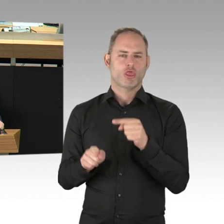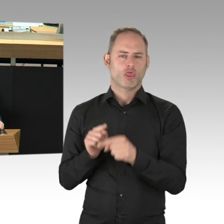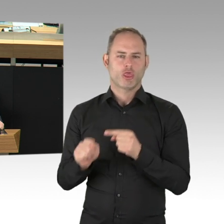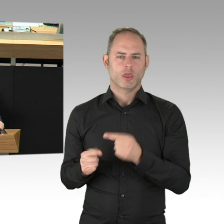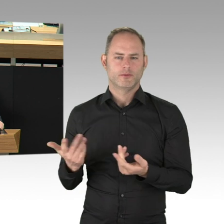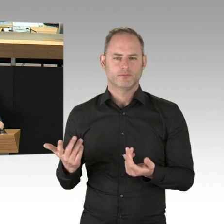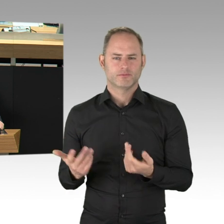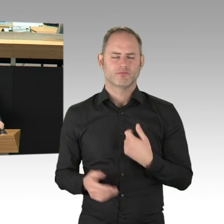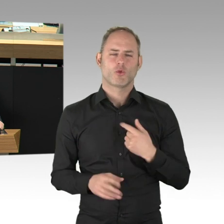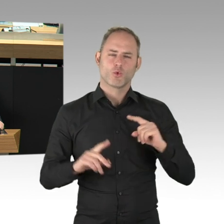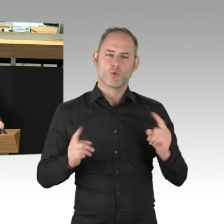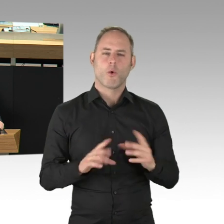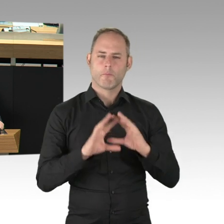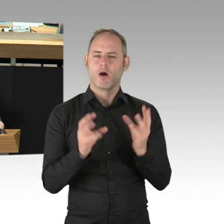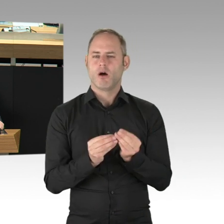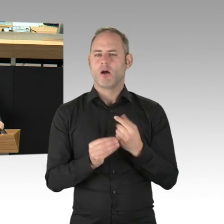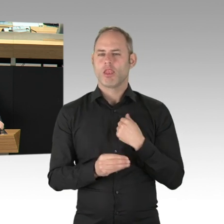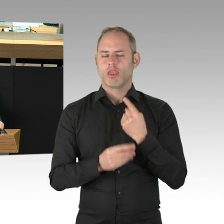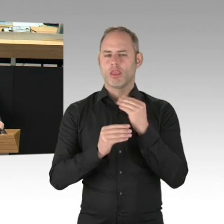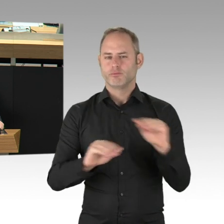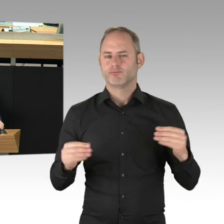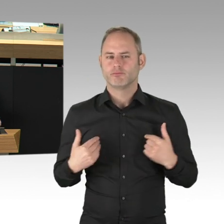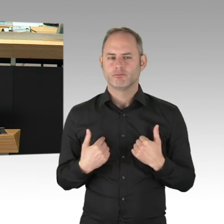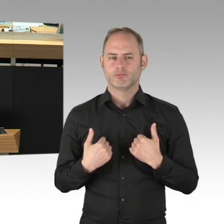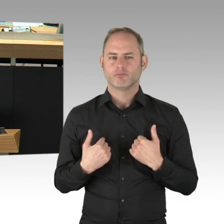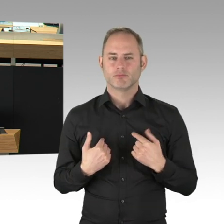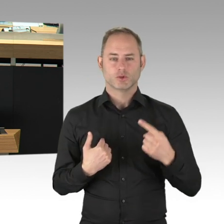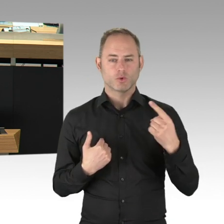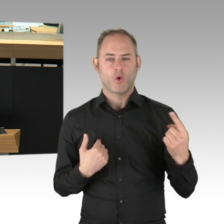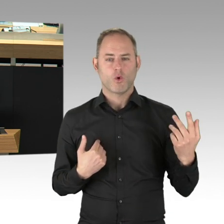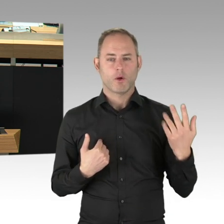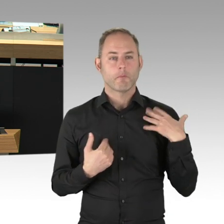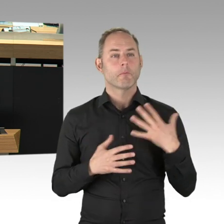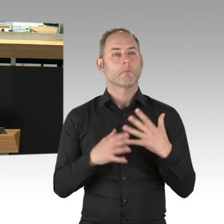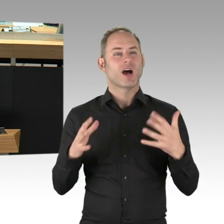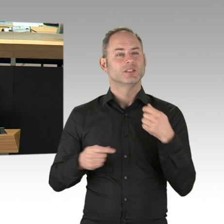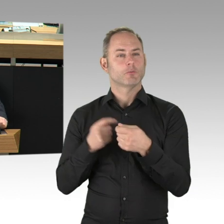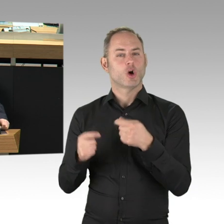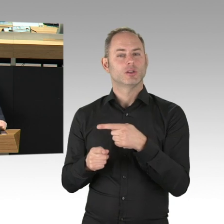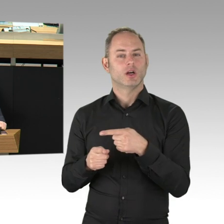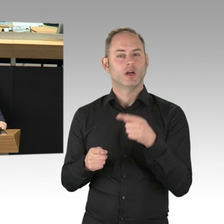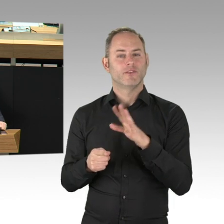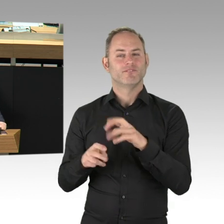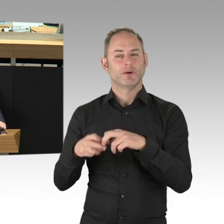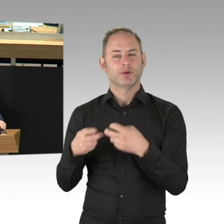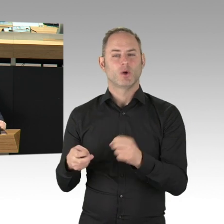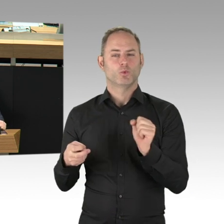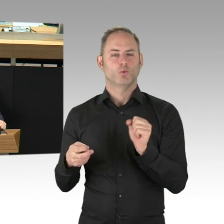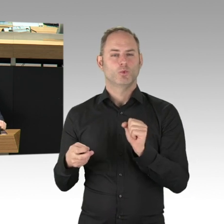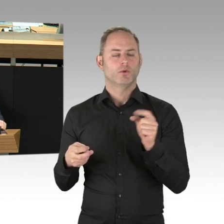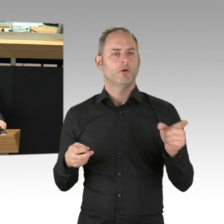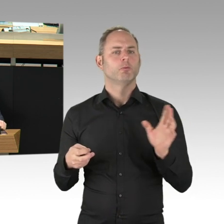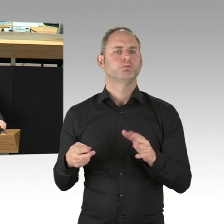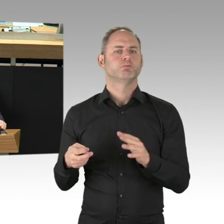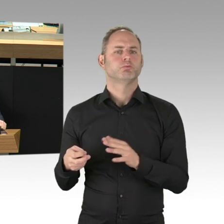doch klar auf der Hand und sind für alle erkennbar. Ich fasse sie gern noch einmal für Sie zusammen. Wir öffnen die Grenzen für